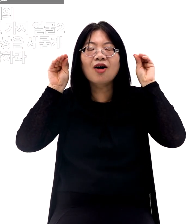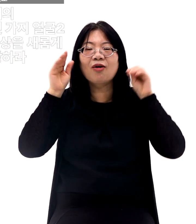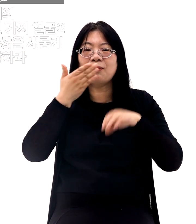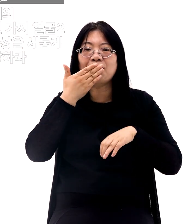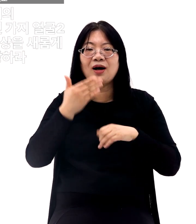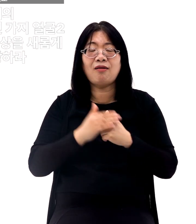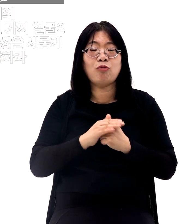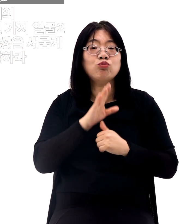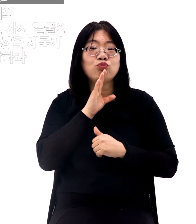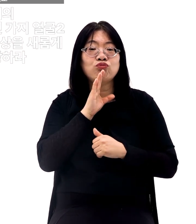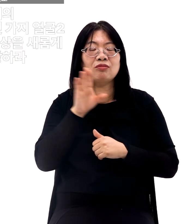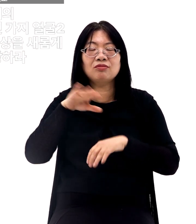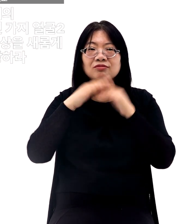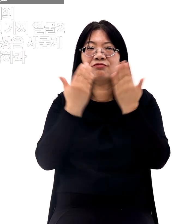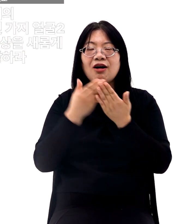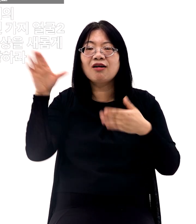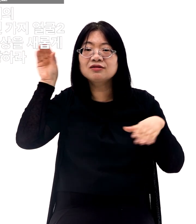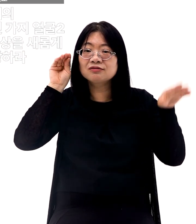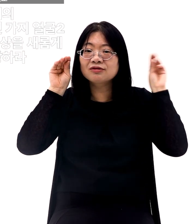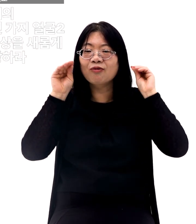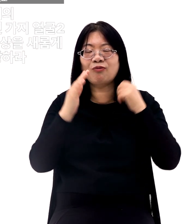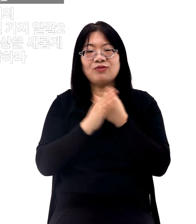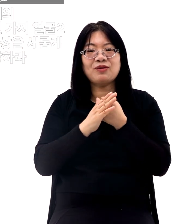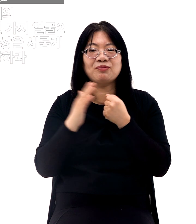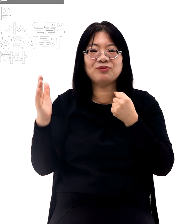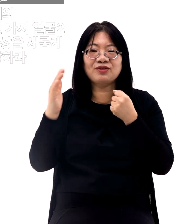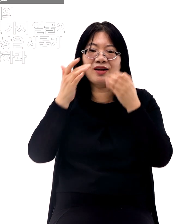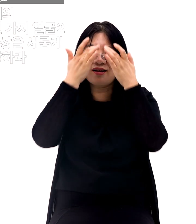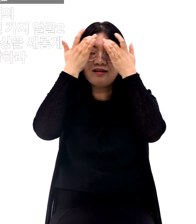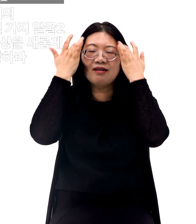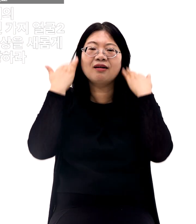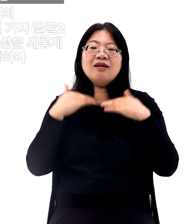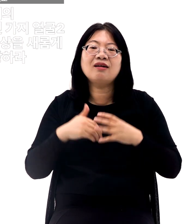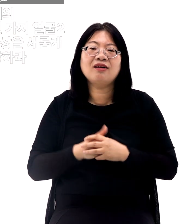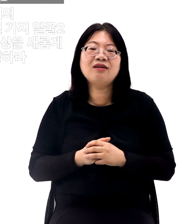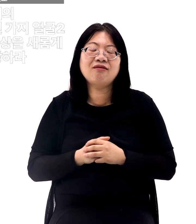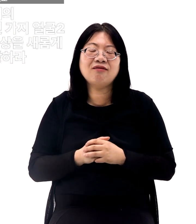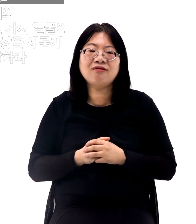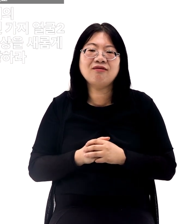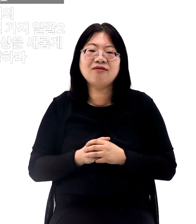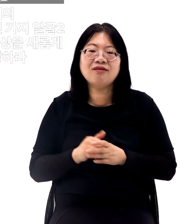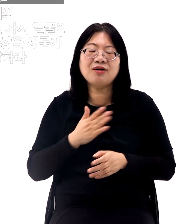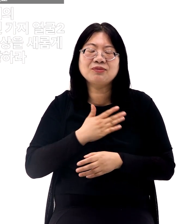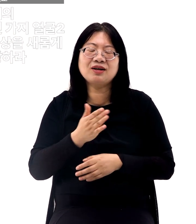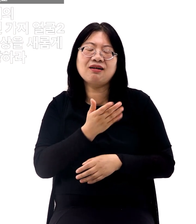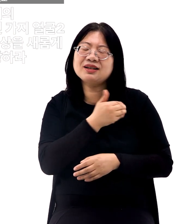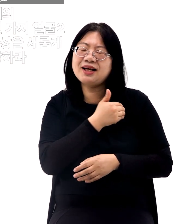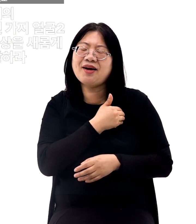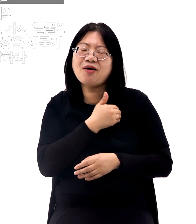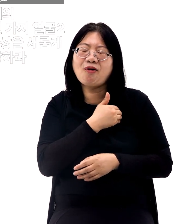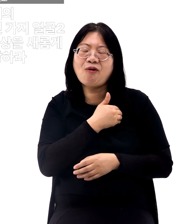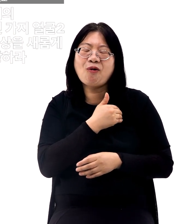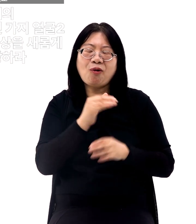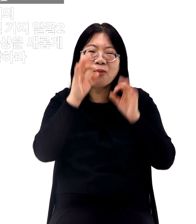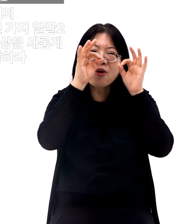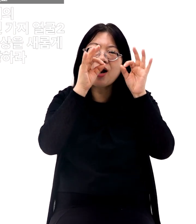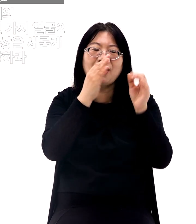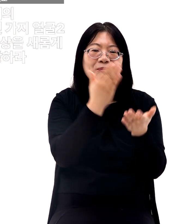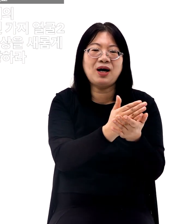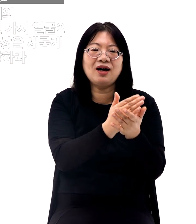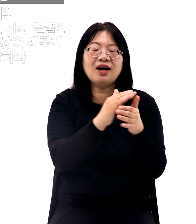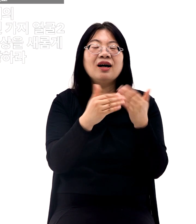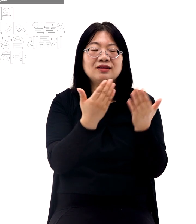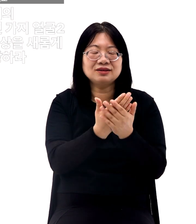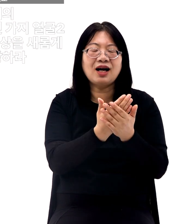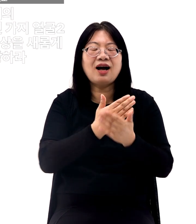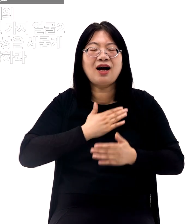듣습니다. 정말 다 듣습니다. 그러니까 일부러 깨워서 듣게 하지 마세요. 다